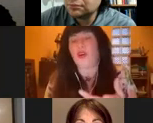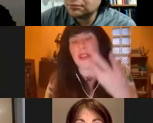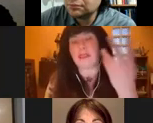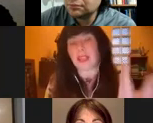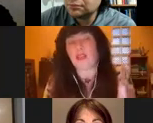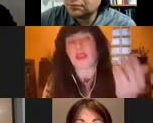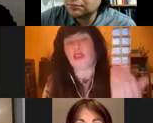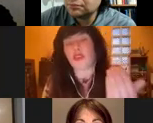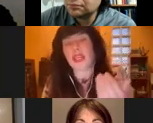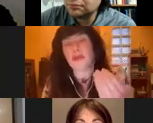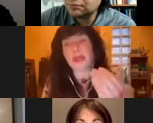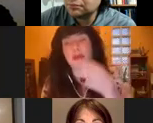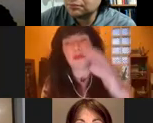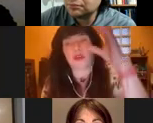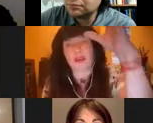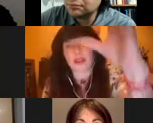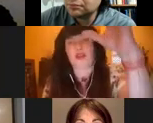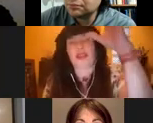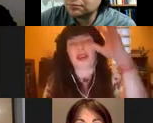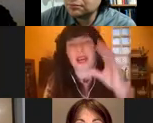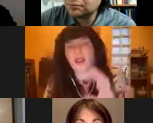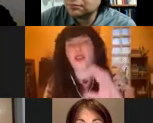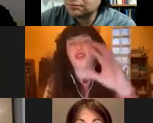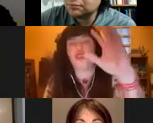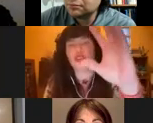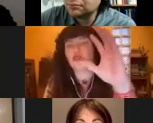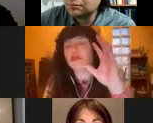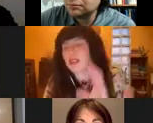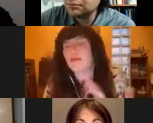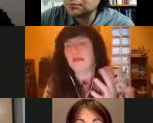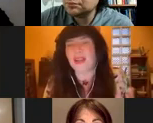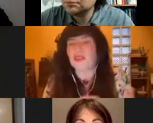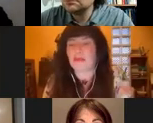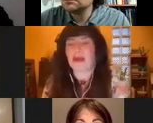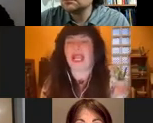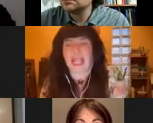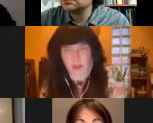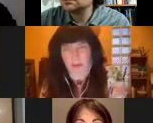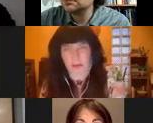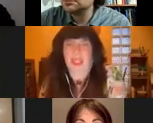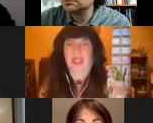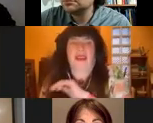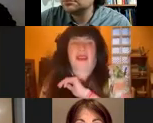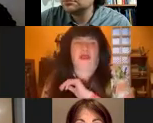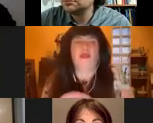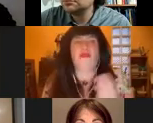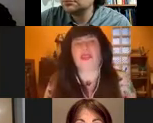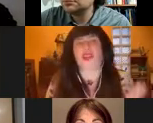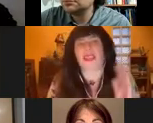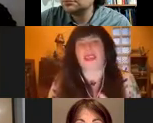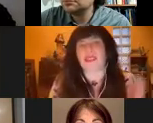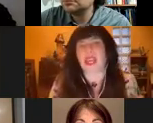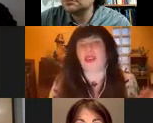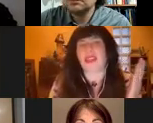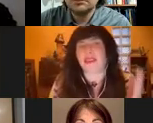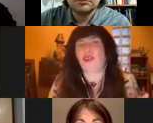nos hemos orientado metodológicamente, hemos trabajado con dos marcos en paralelo. Un marco que